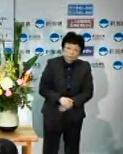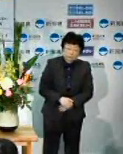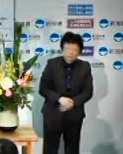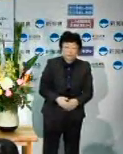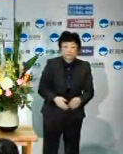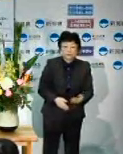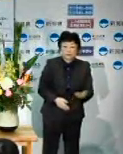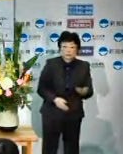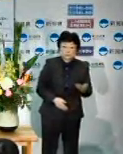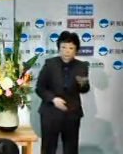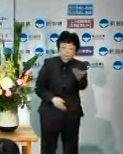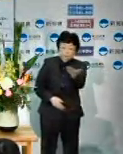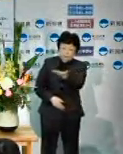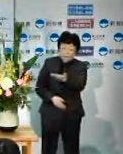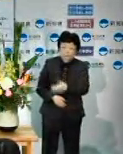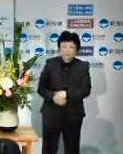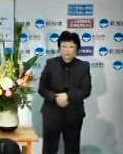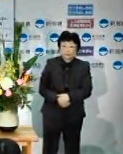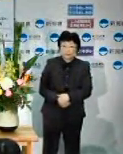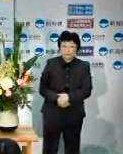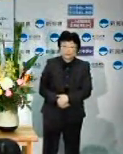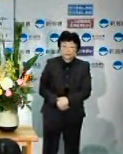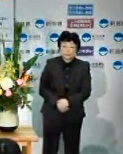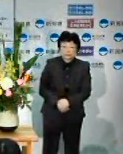はい、